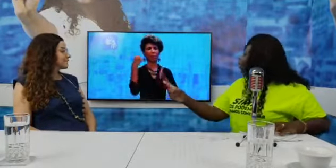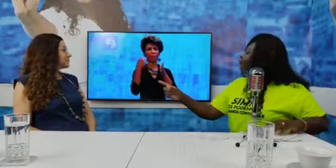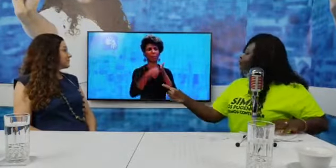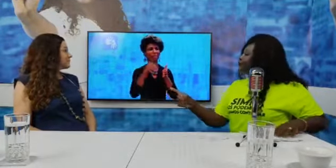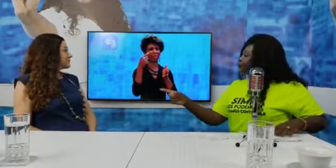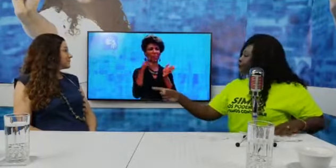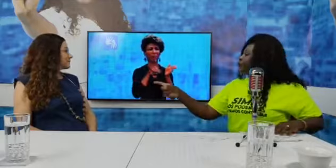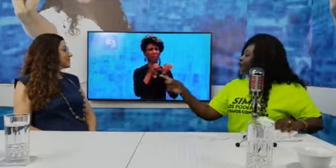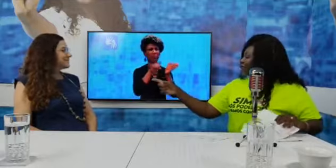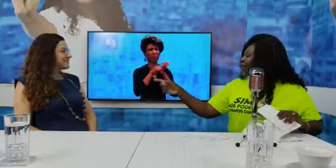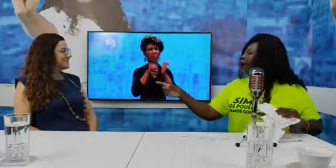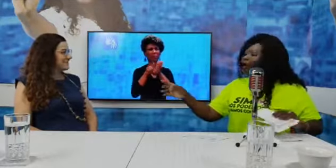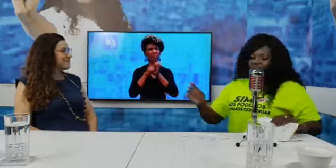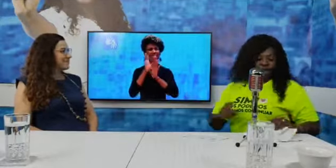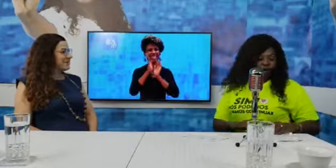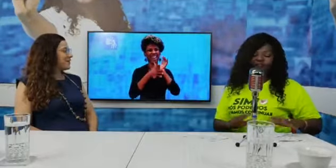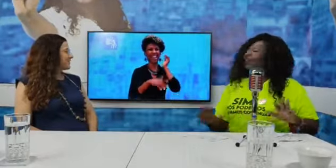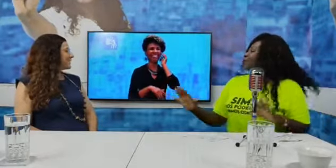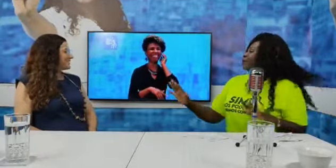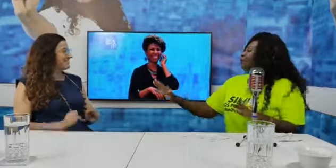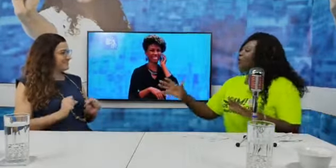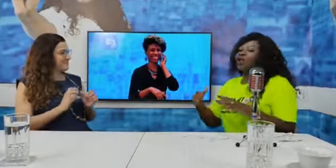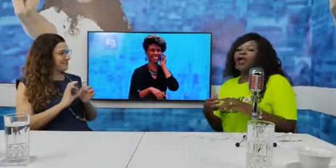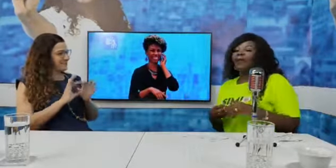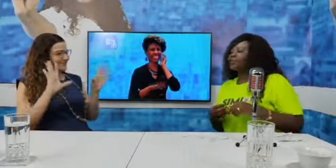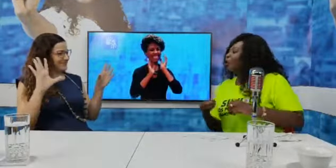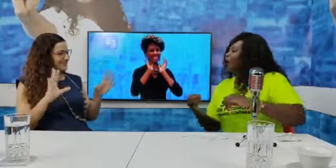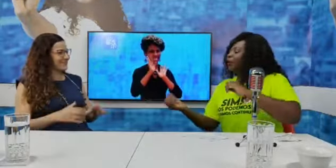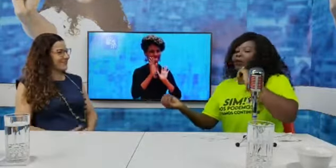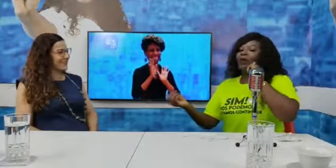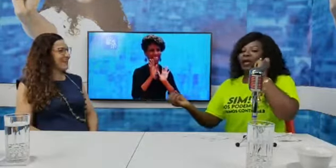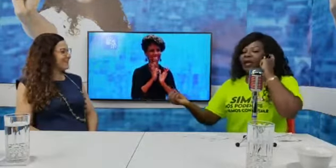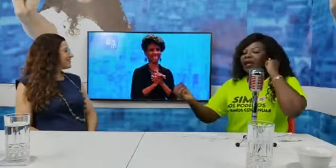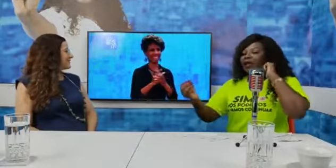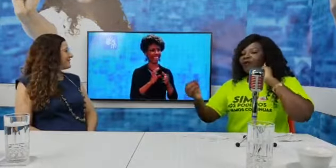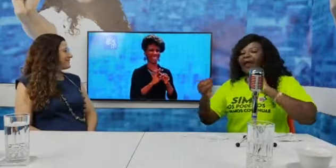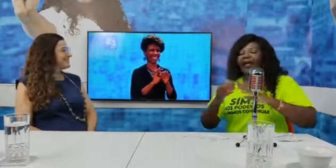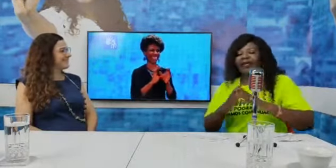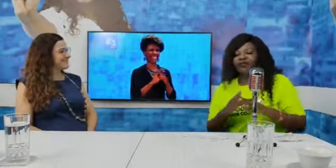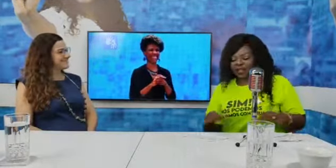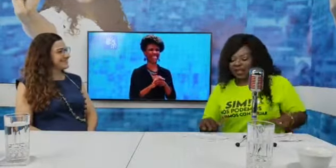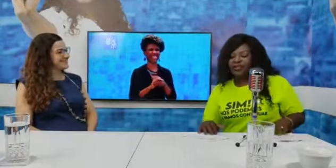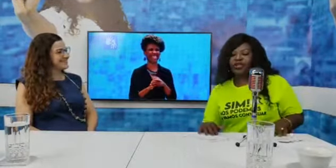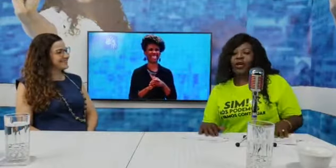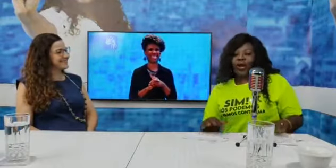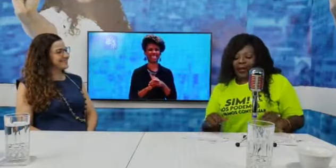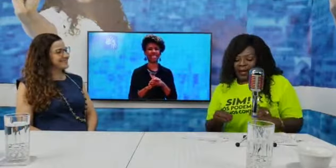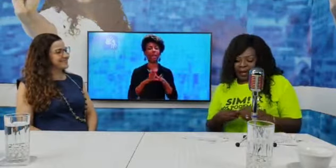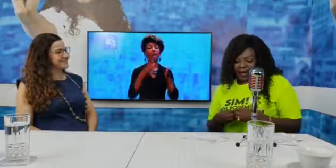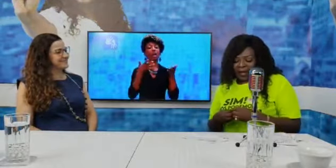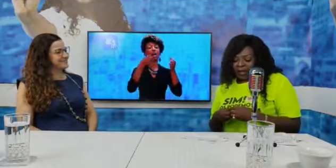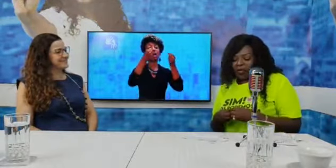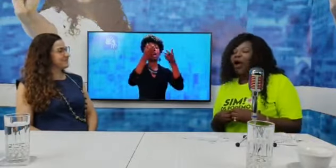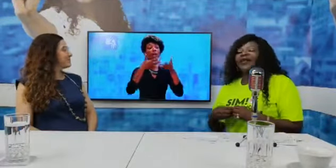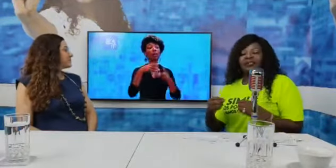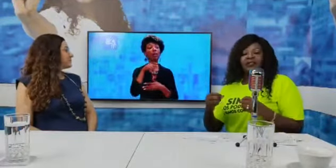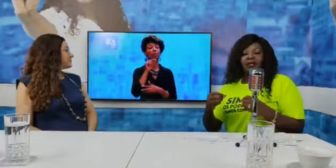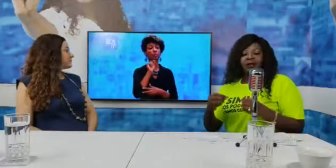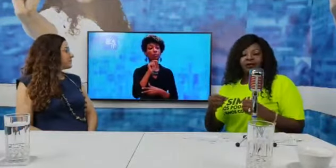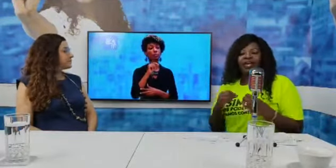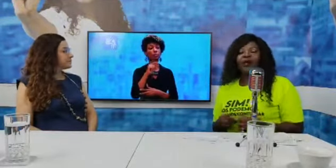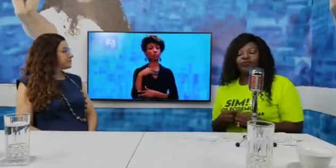você, tá? Eu vou te fazer as perguntas, mas eu quero falar aqui o seguinte,